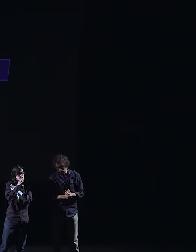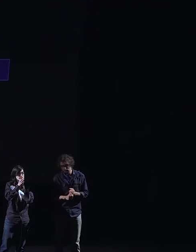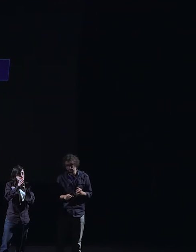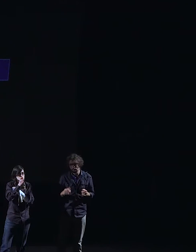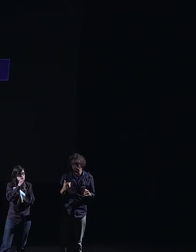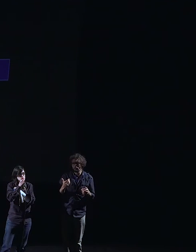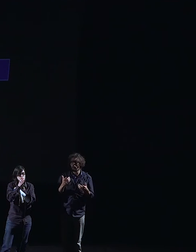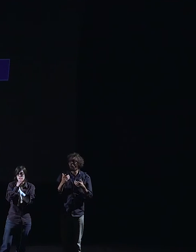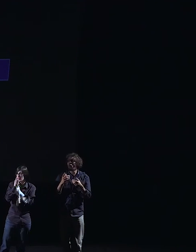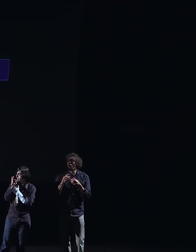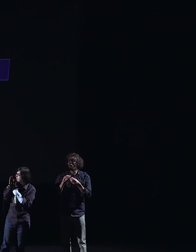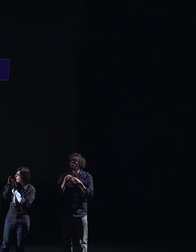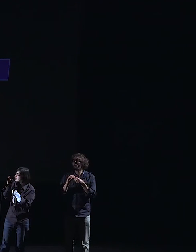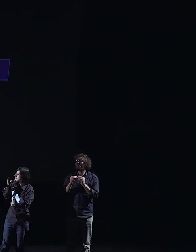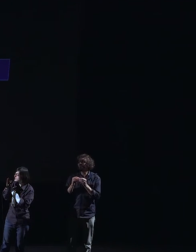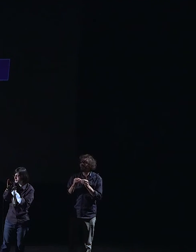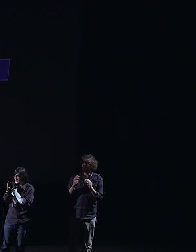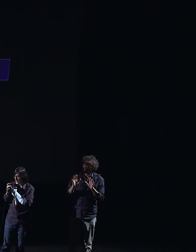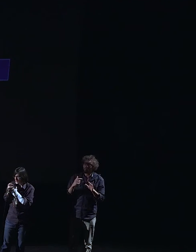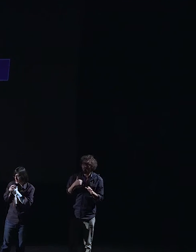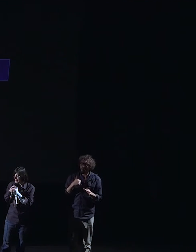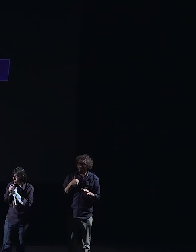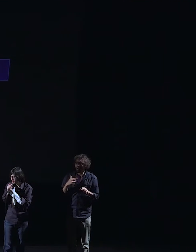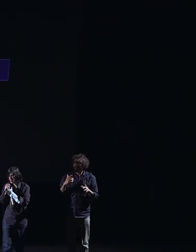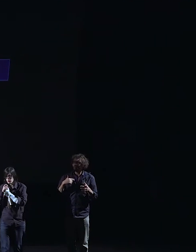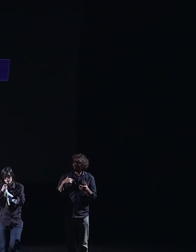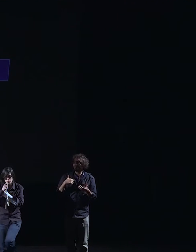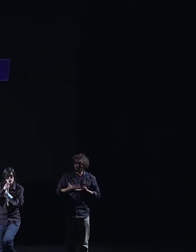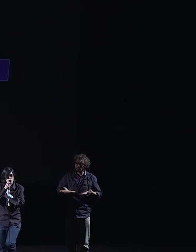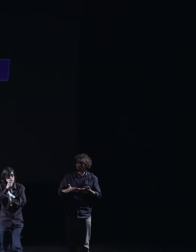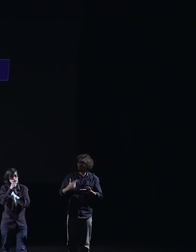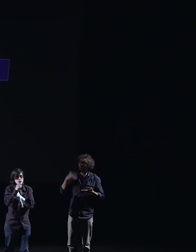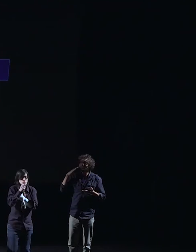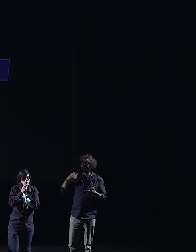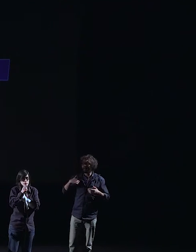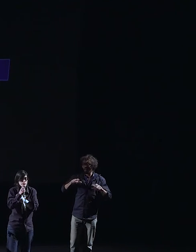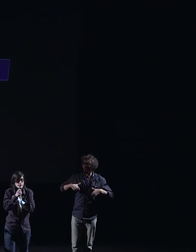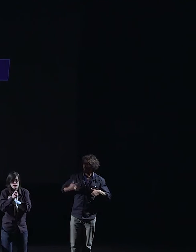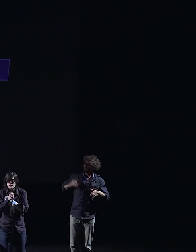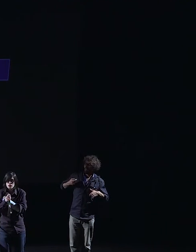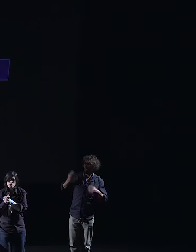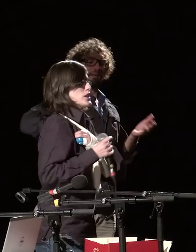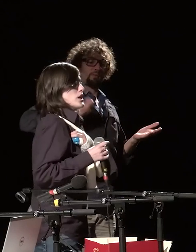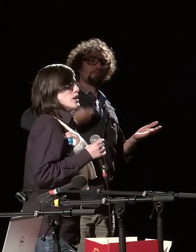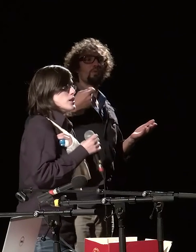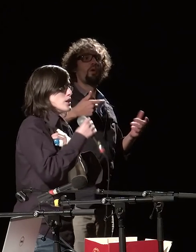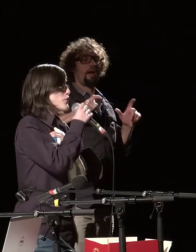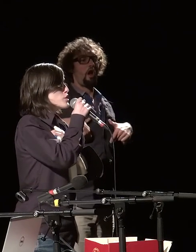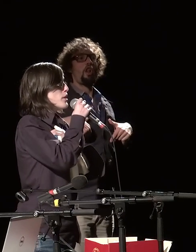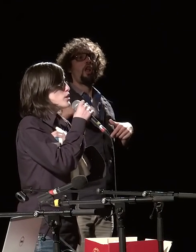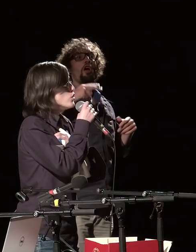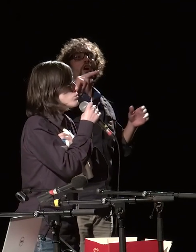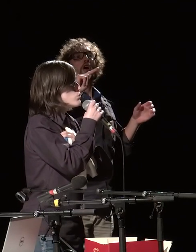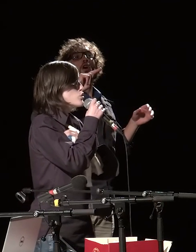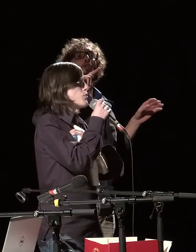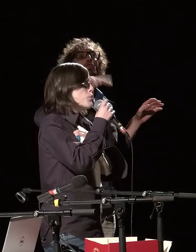moi je suis quelqu'un qui est dans une position un peu médiane par rapport à ça. Déjà parce que je suis un pur produit de l'école normale et que en fait bon bah voilà et qu'en fait